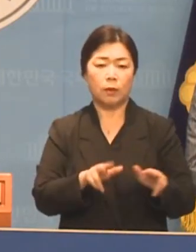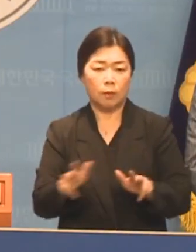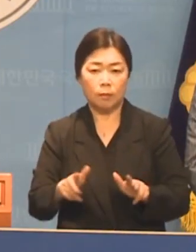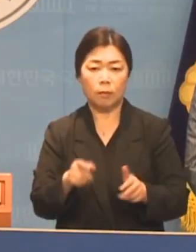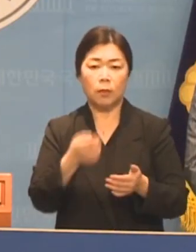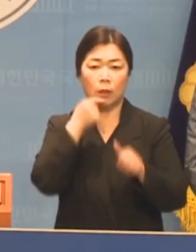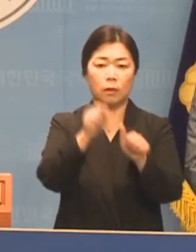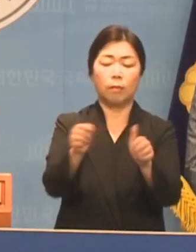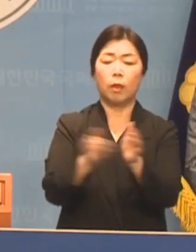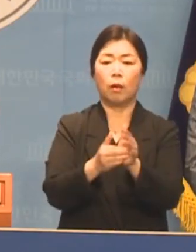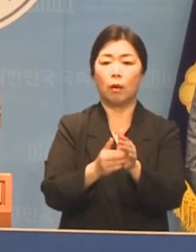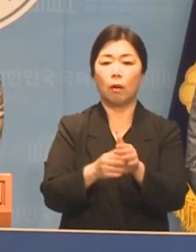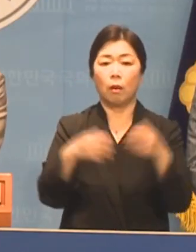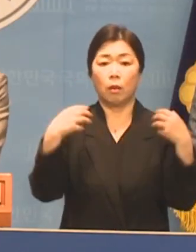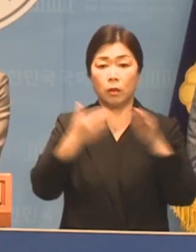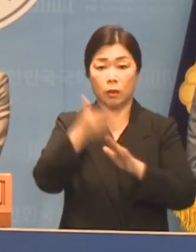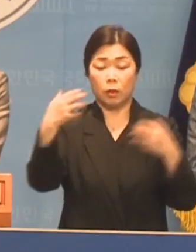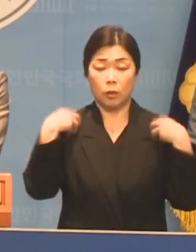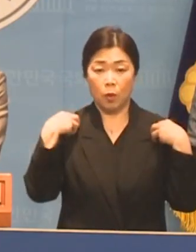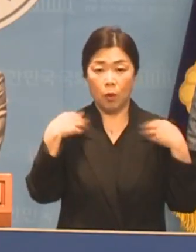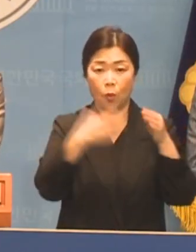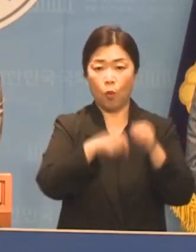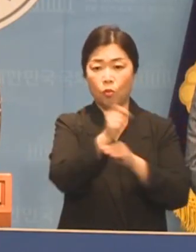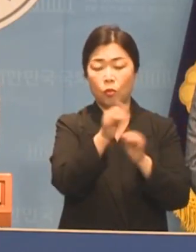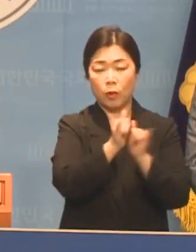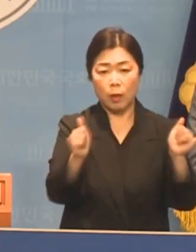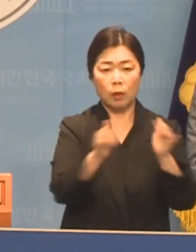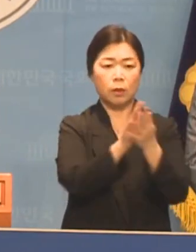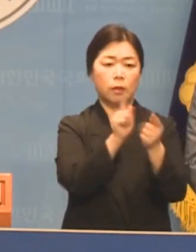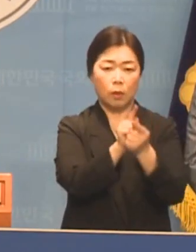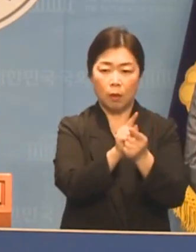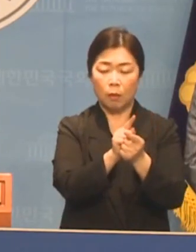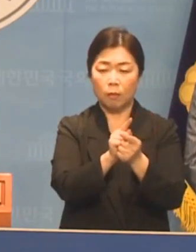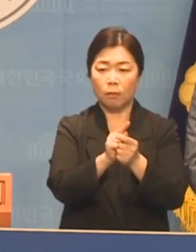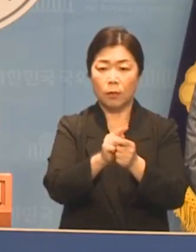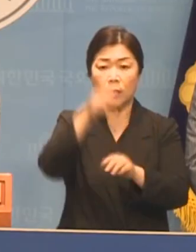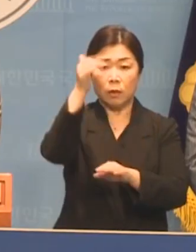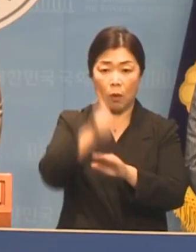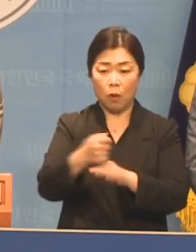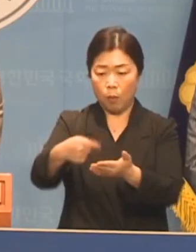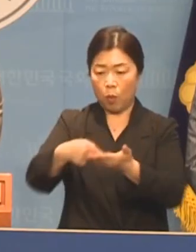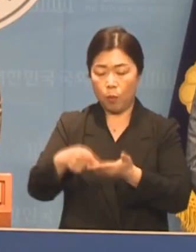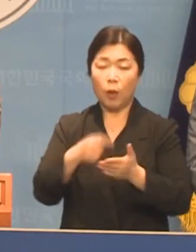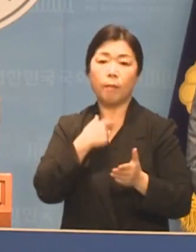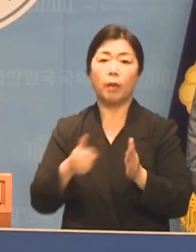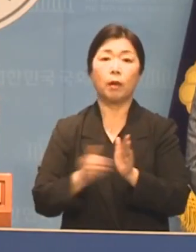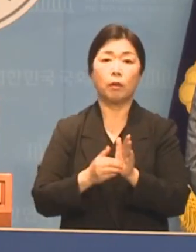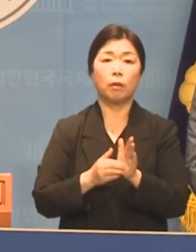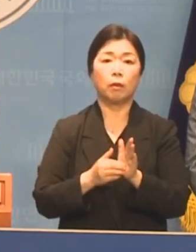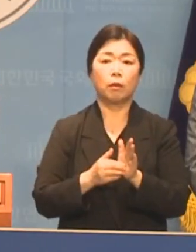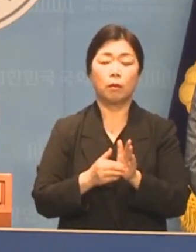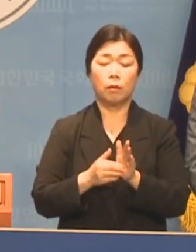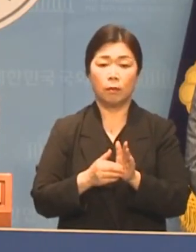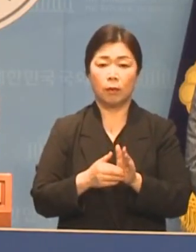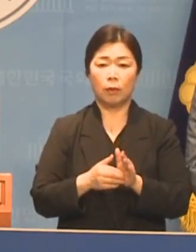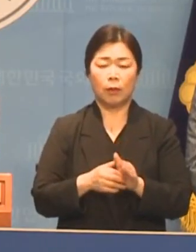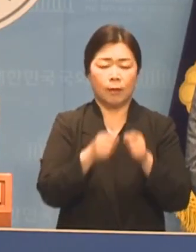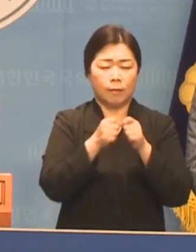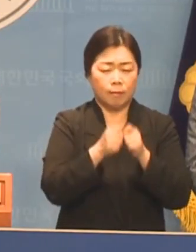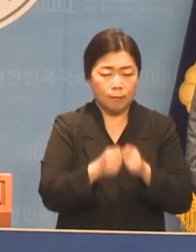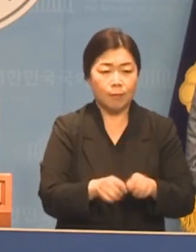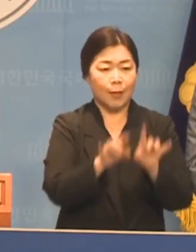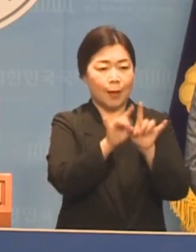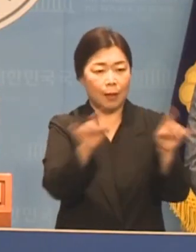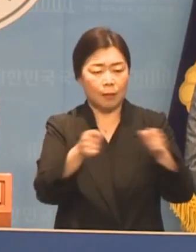했고 그 시청 공무원으로부터 피드백을 받아서 집행을 하는 등 정말로 하나하나